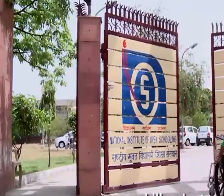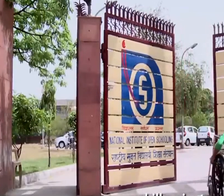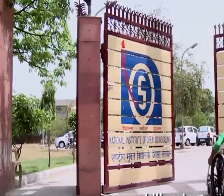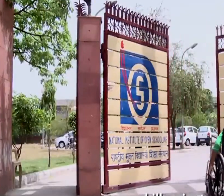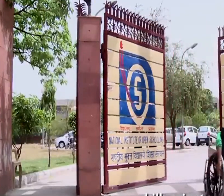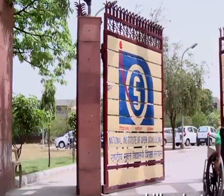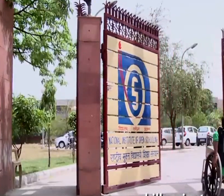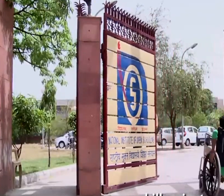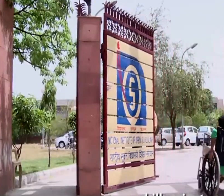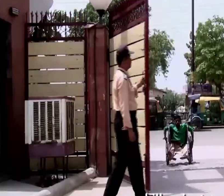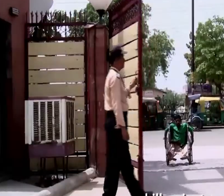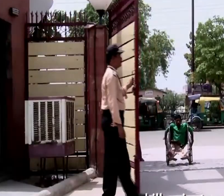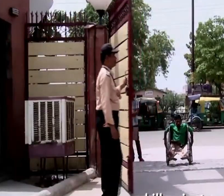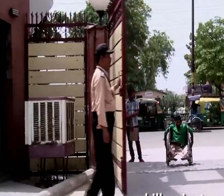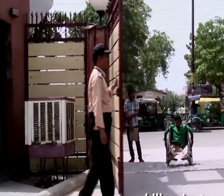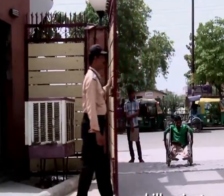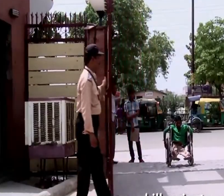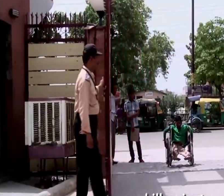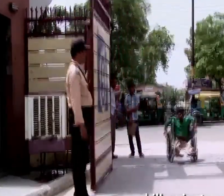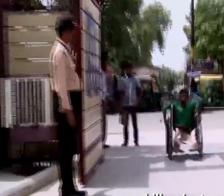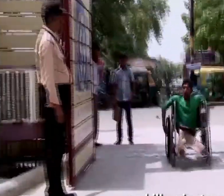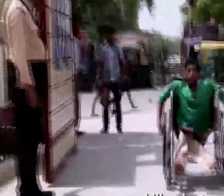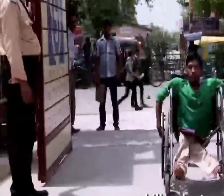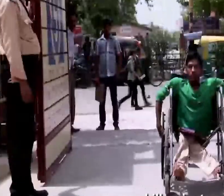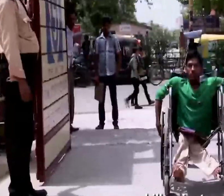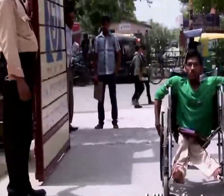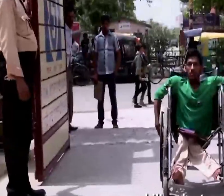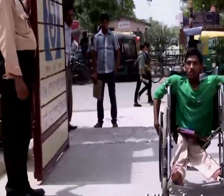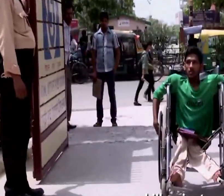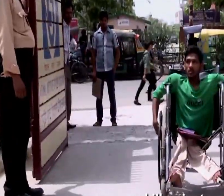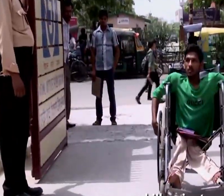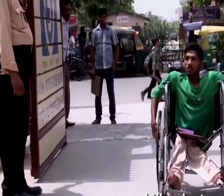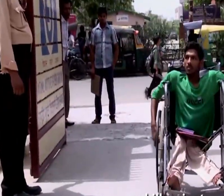जीवन ये प्रकाशित करने राहों को आलोकित करने